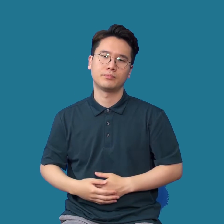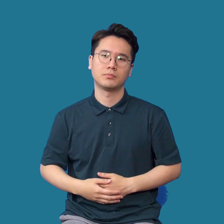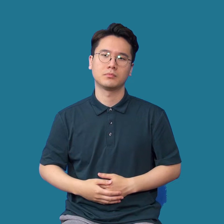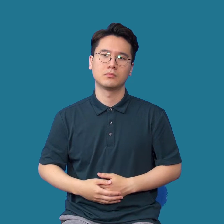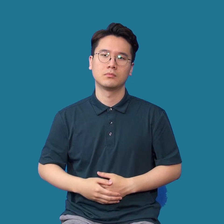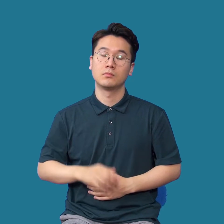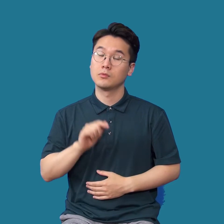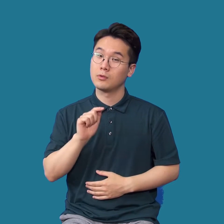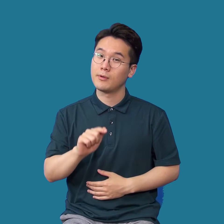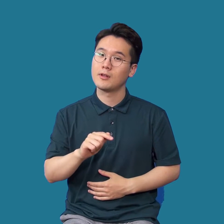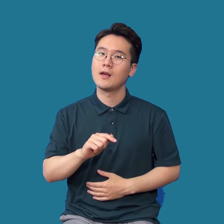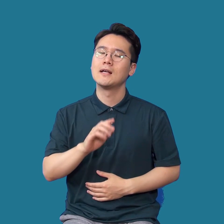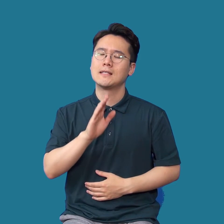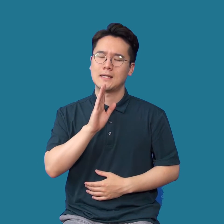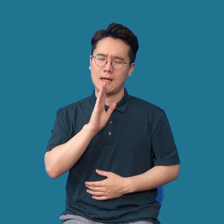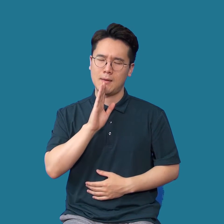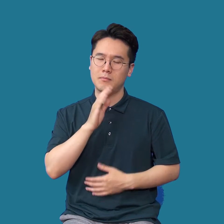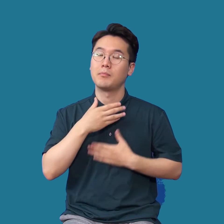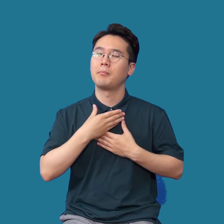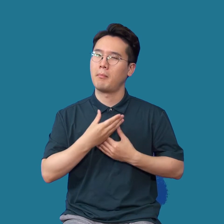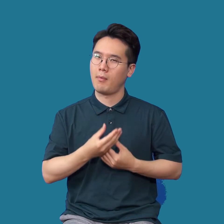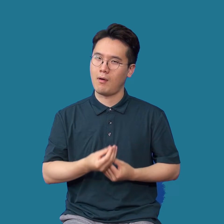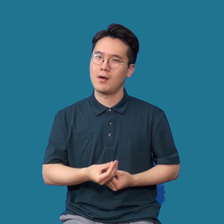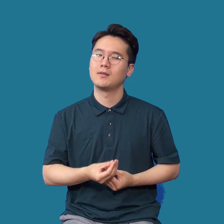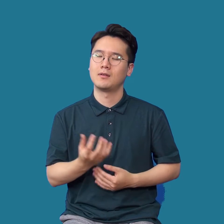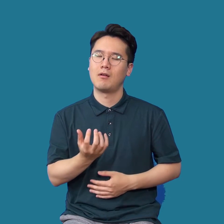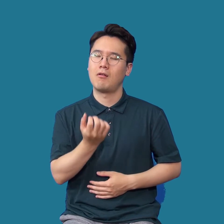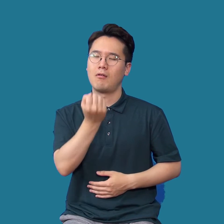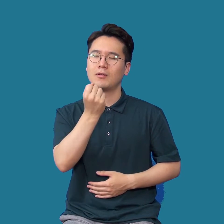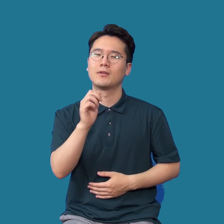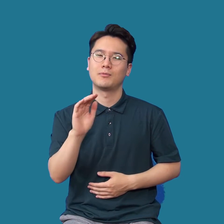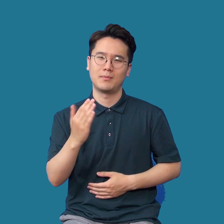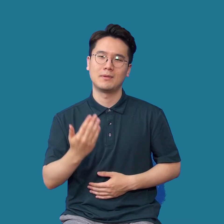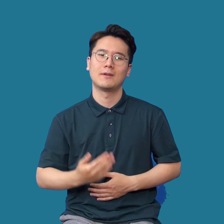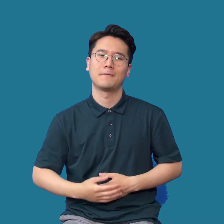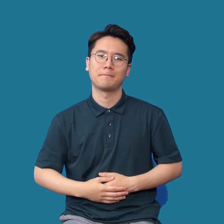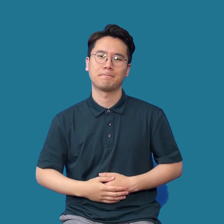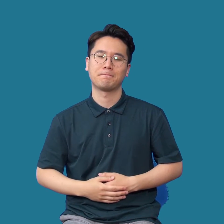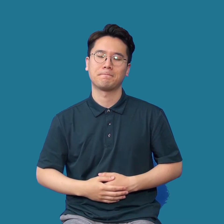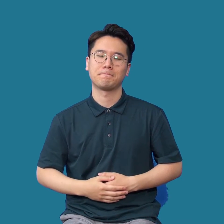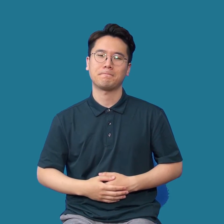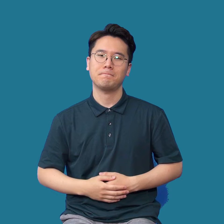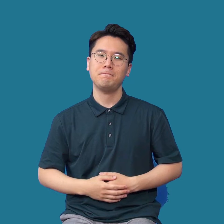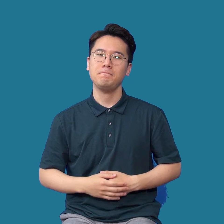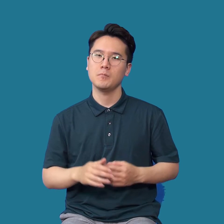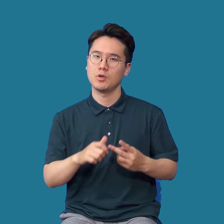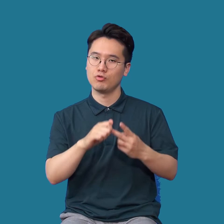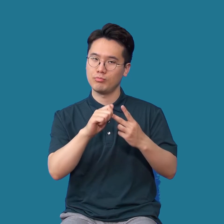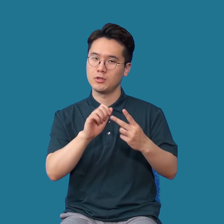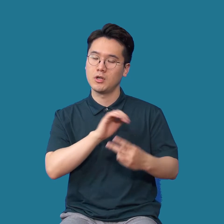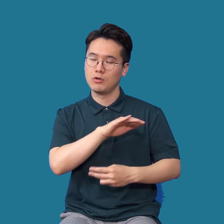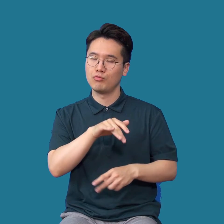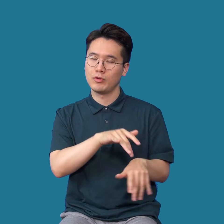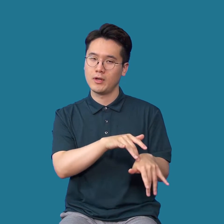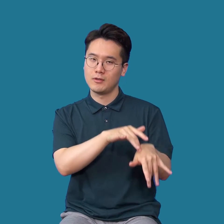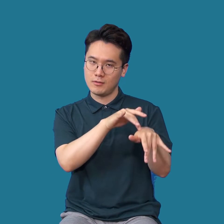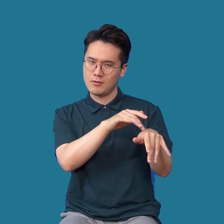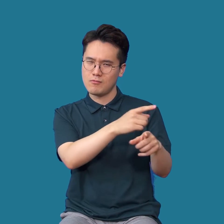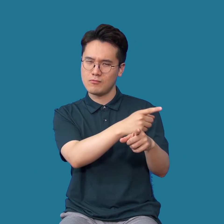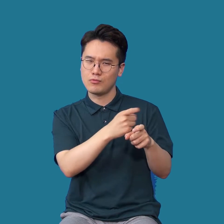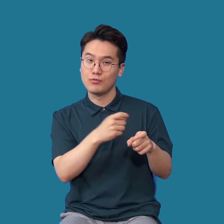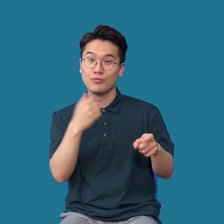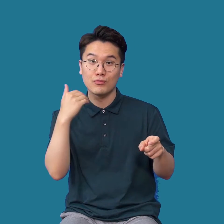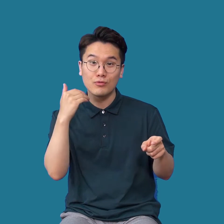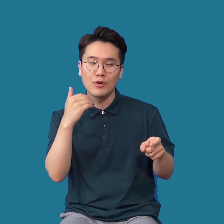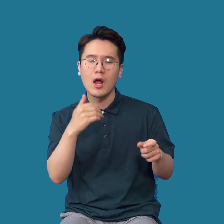그러면 참된 평안을 누릴 수 있습니다. 두 번째 우리의 대적은 고난입니다.